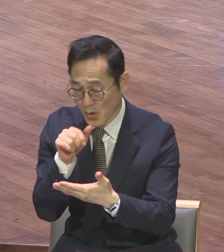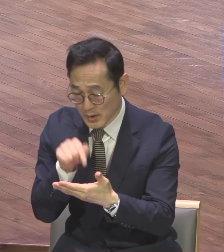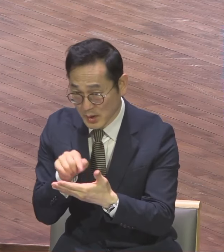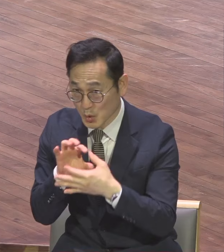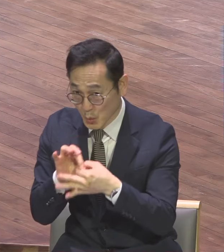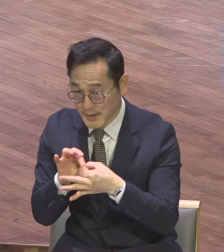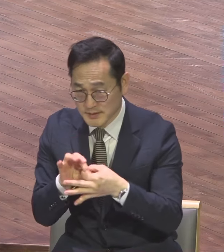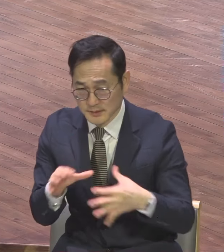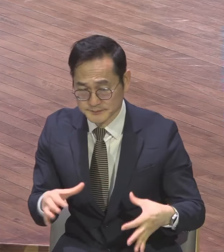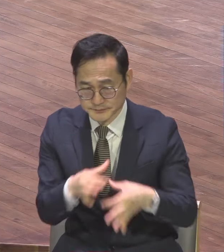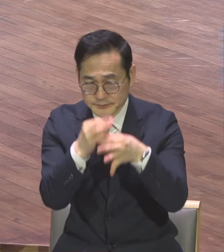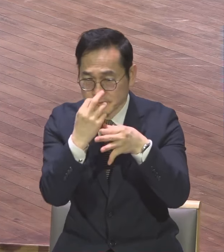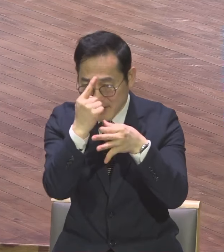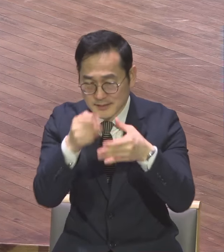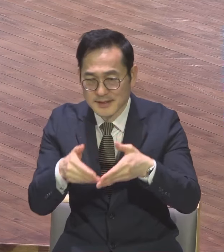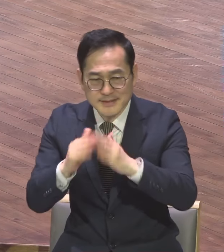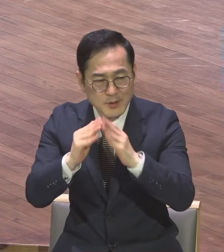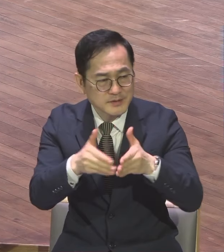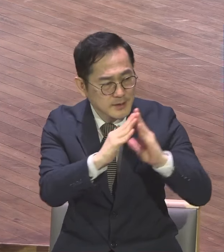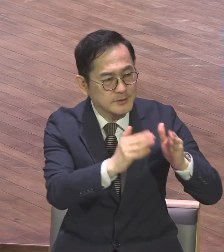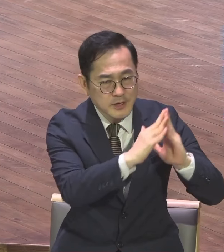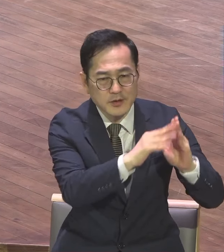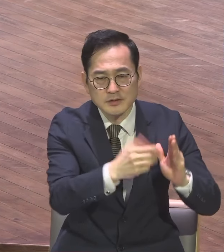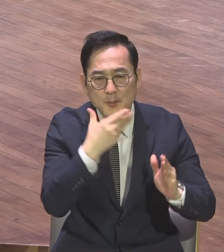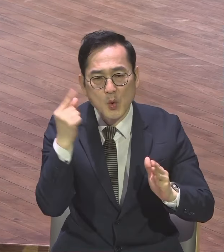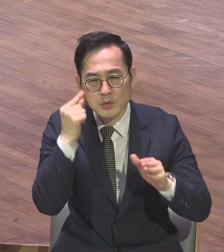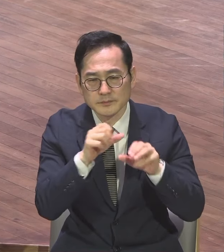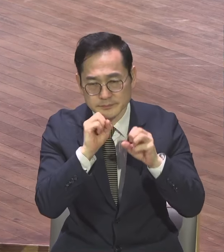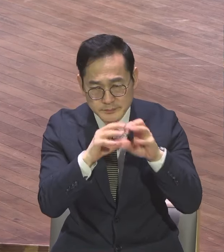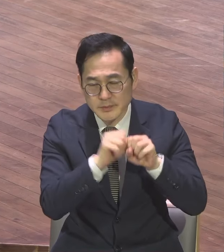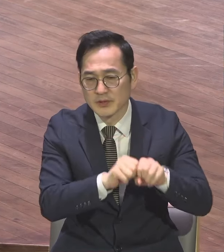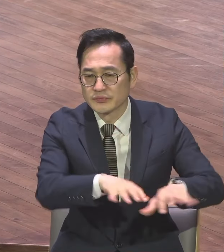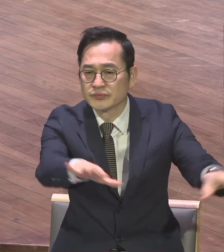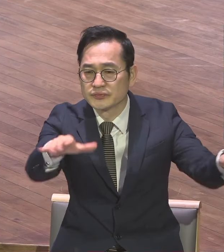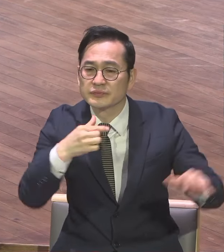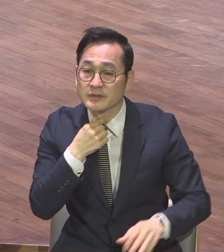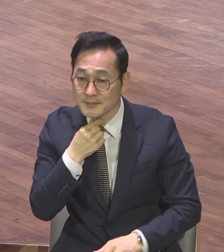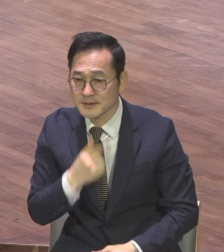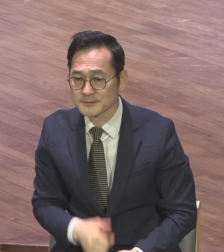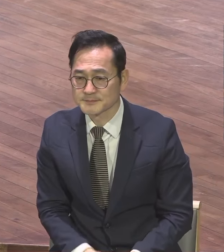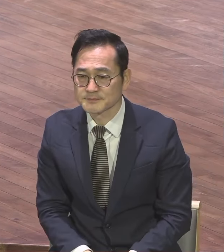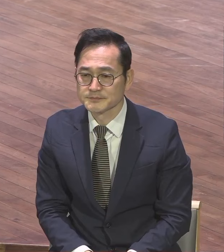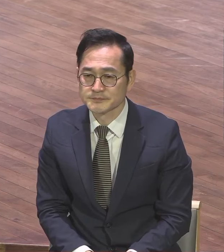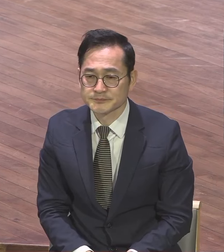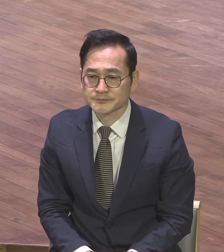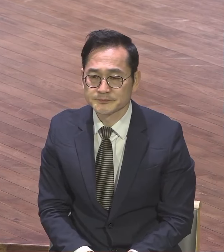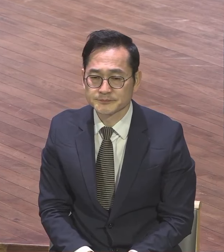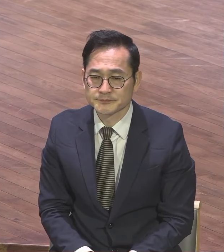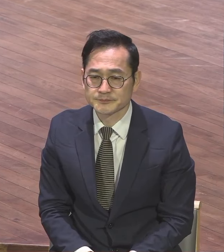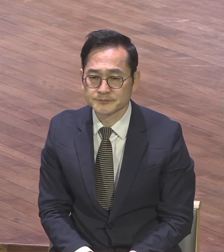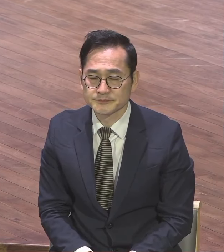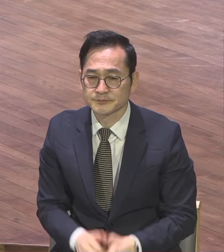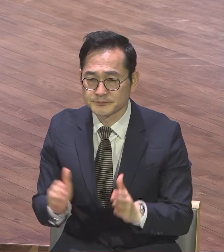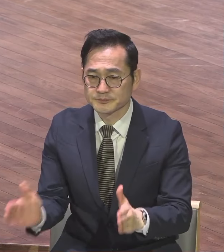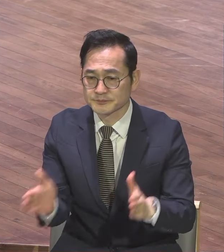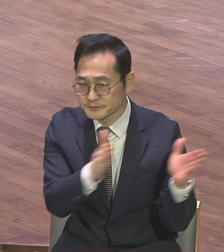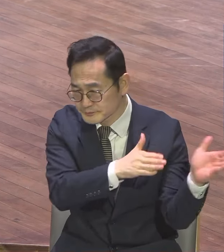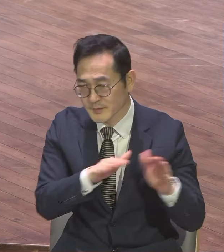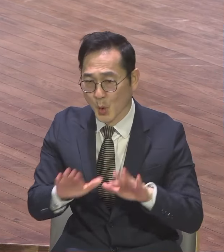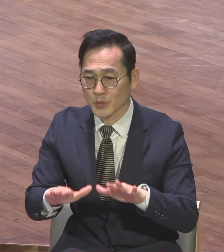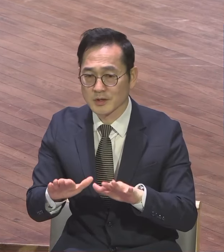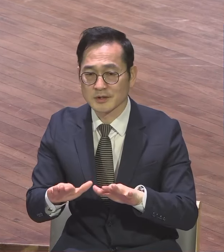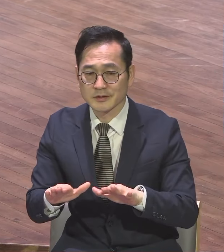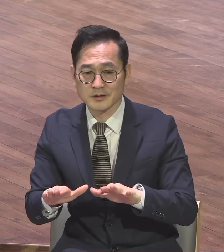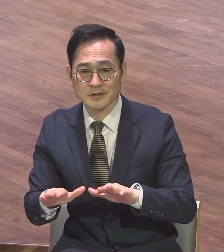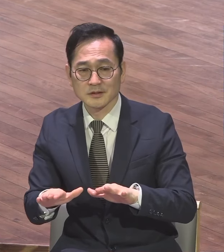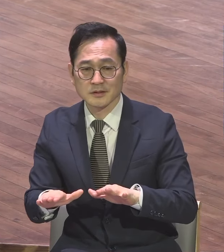세우는 제자들이 나올 수 있도록 여러분 기도해 주시기를 바랍니다. 자, 오늘은 우리 교회가 렘넌트 주일로